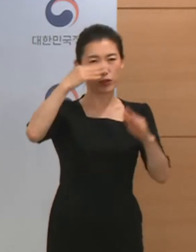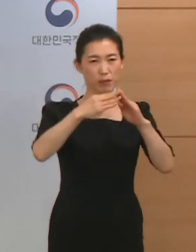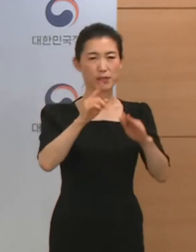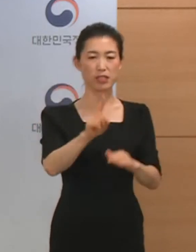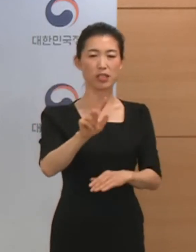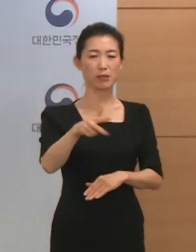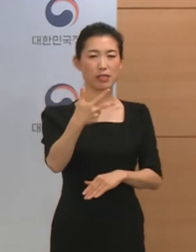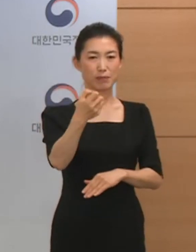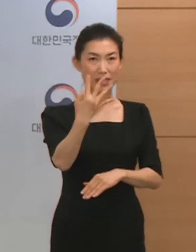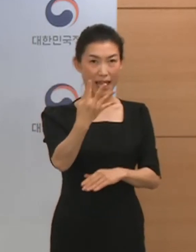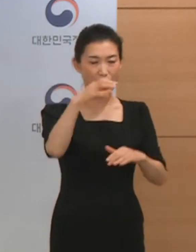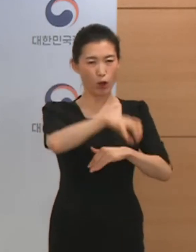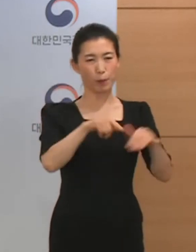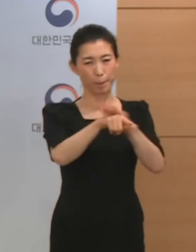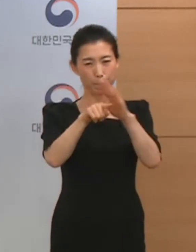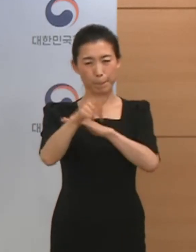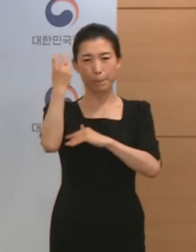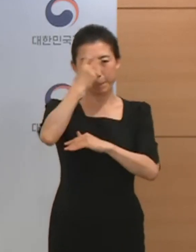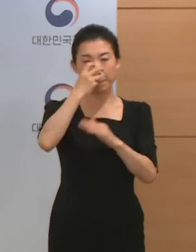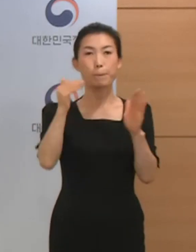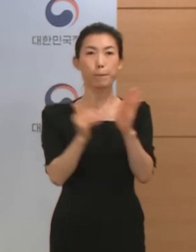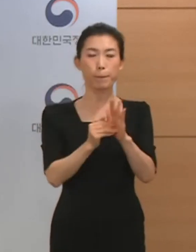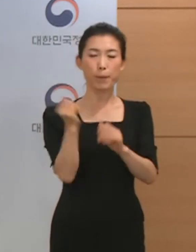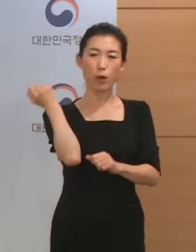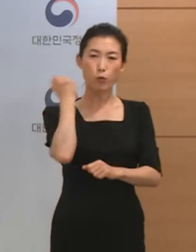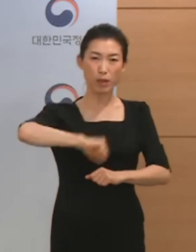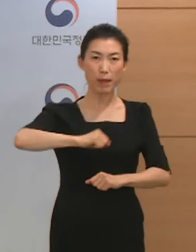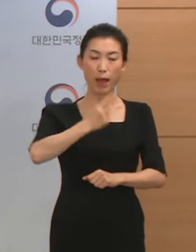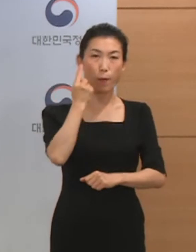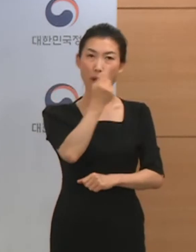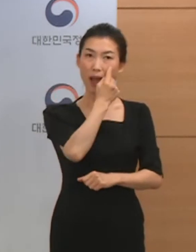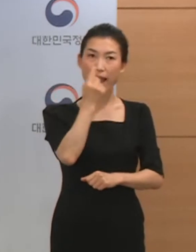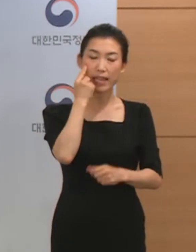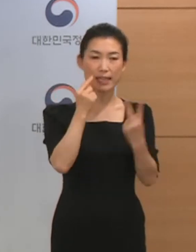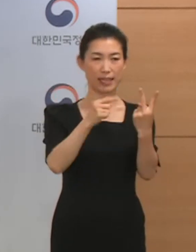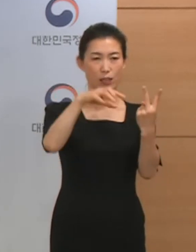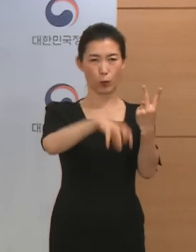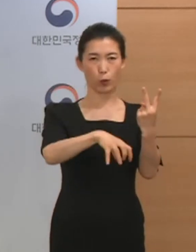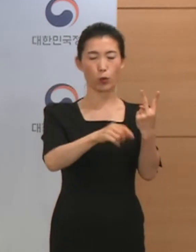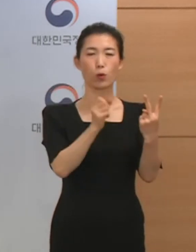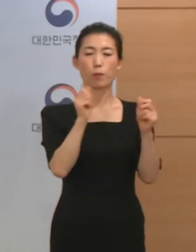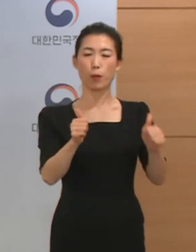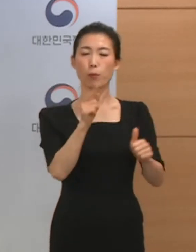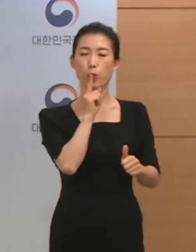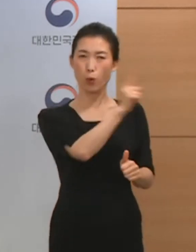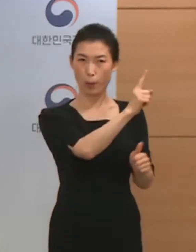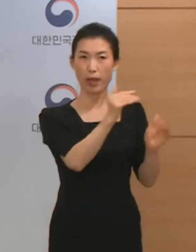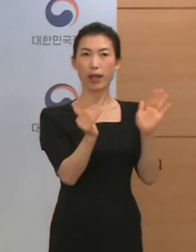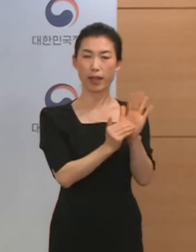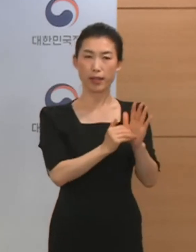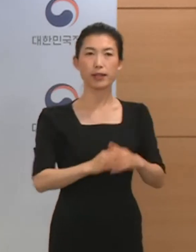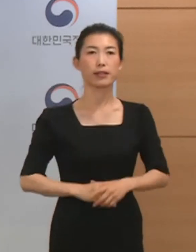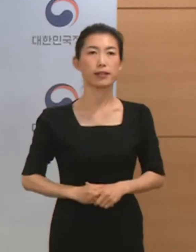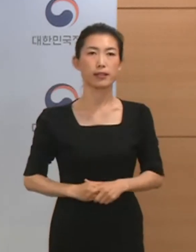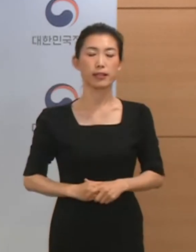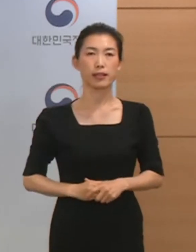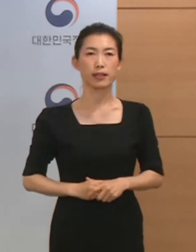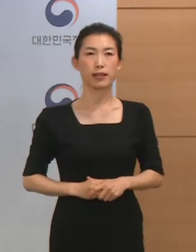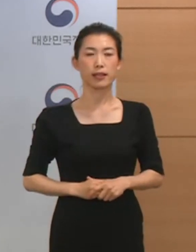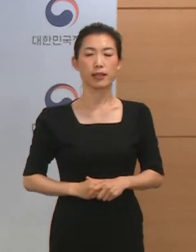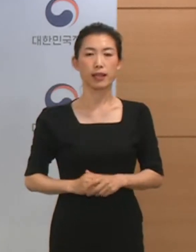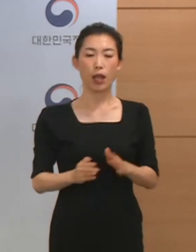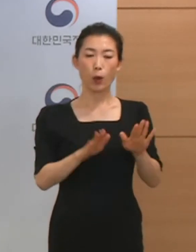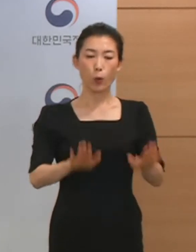1,734개소에 대한 점검도 시행하여 위반이 확인된 2개소를 고발 조치하였습니다.